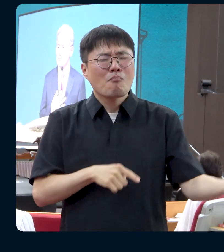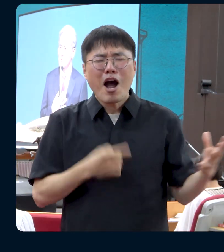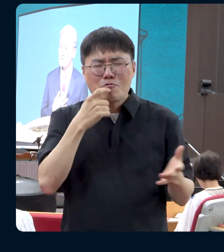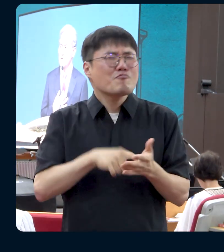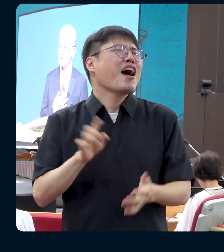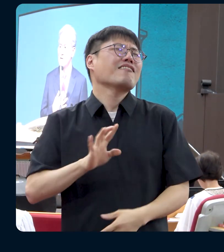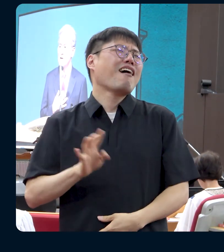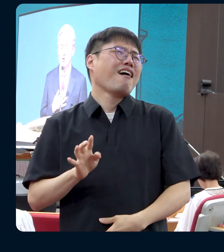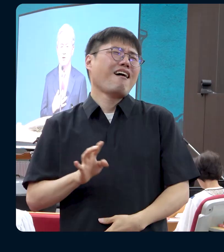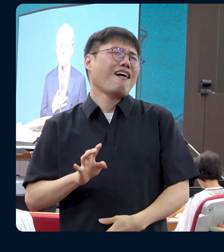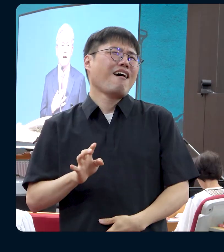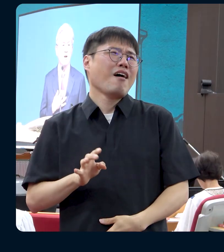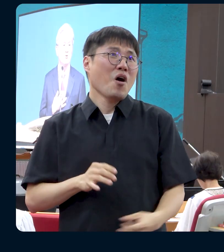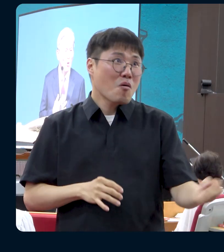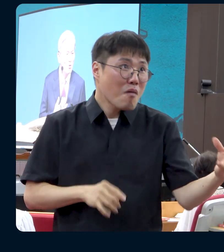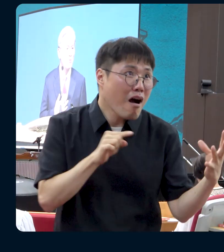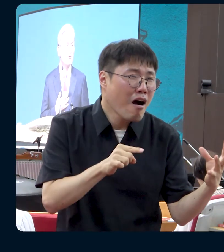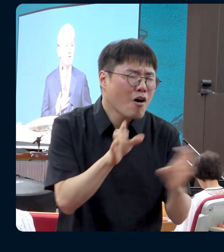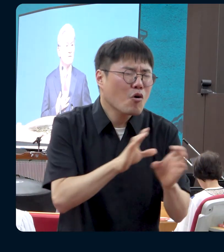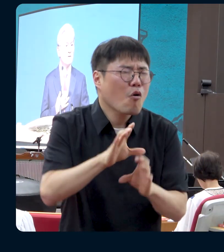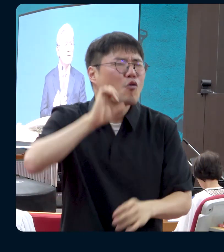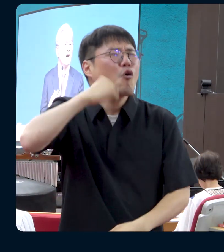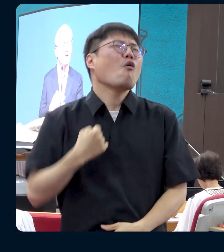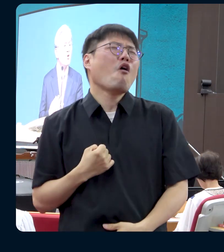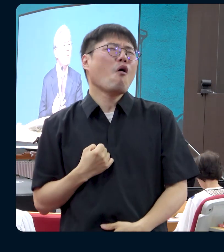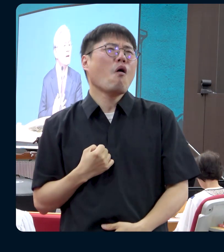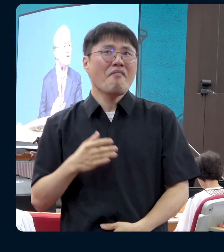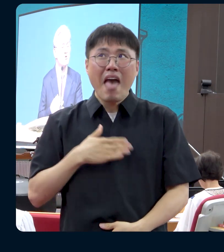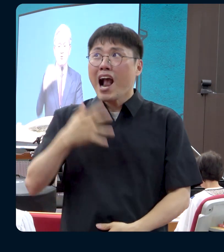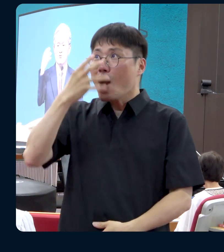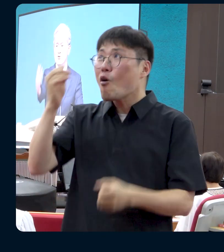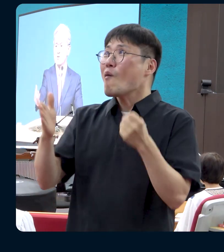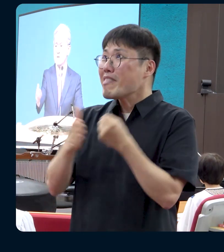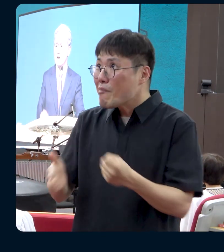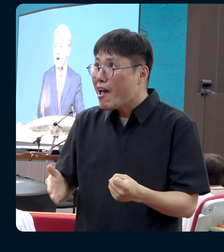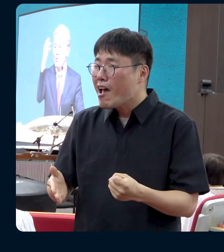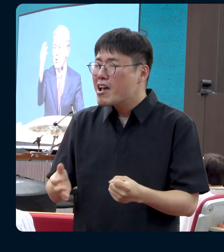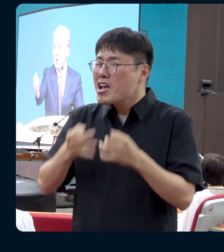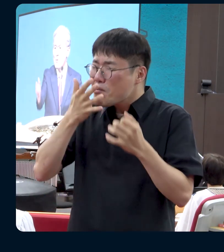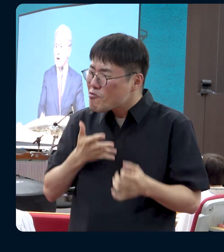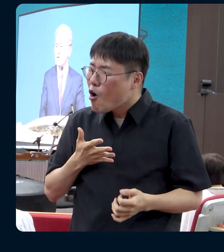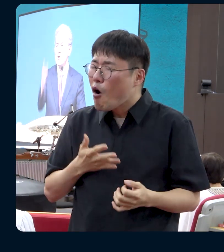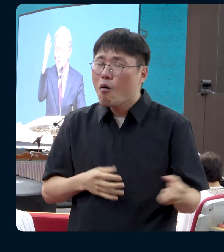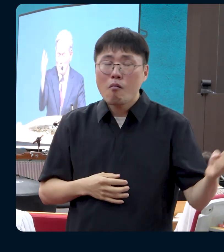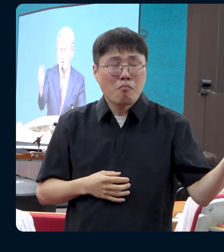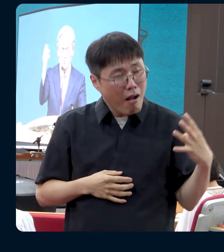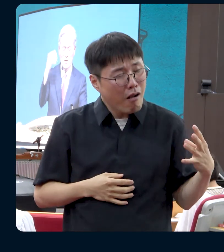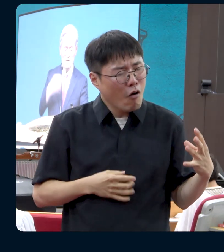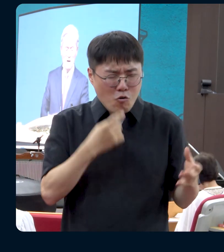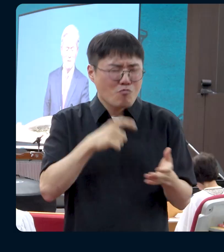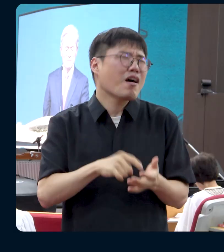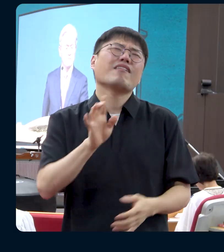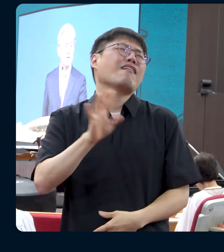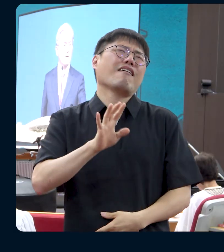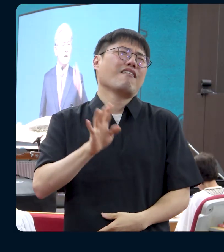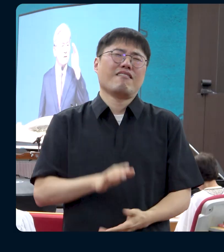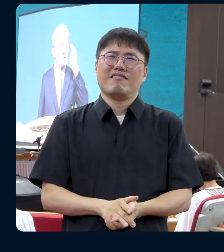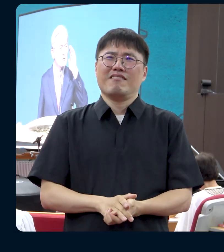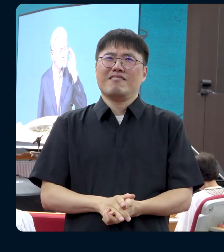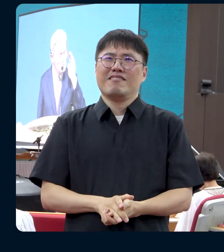쉽지 않거든요. 그리고 그렇게 말하는 건 더 어렵고요. 내가 교만해서 결국 그렇습니다 라고 고백하는 건 정말 쉽지